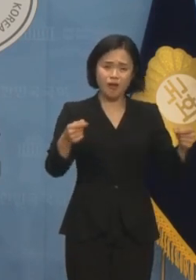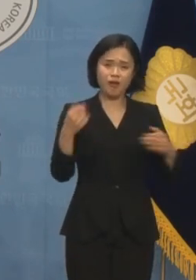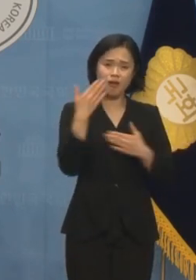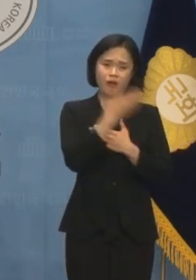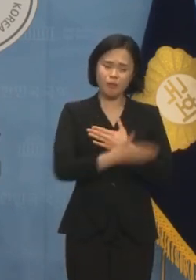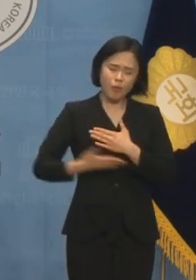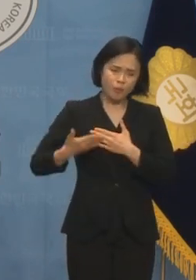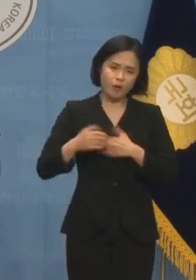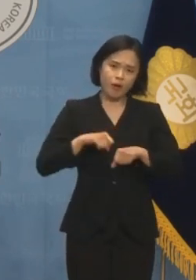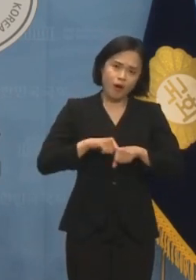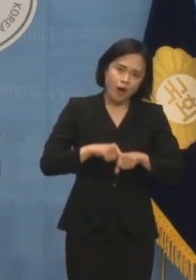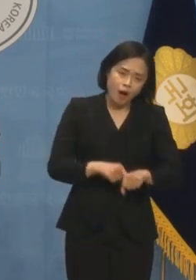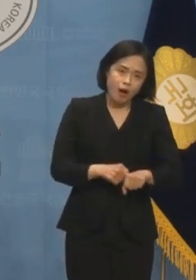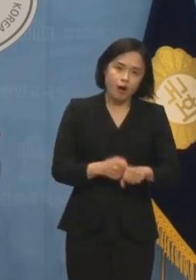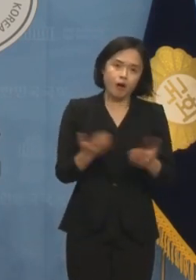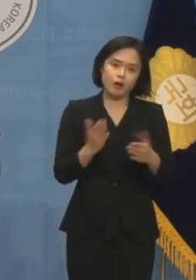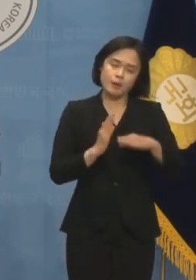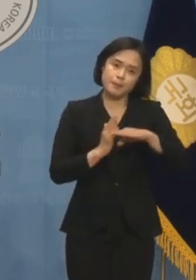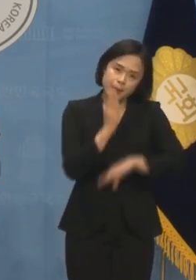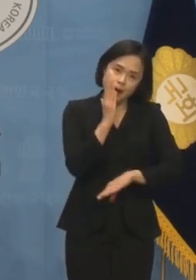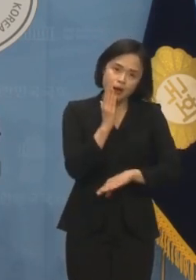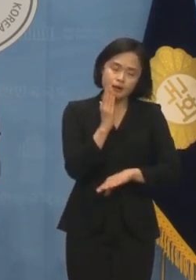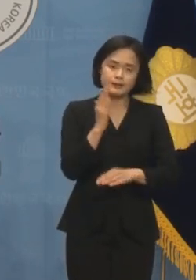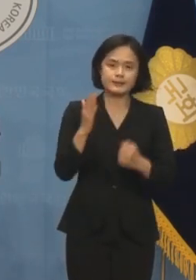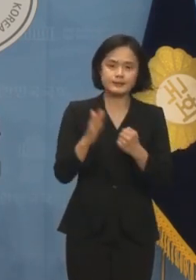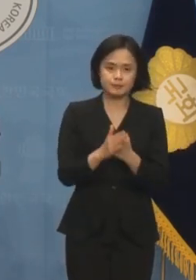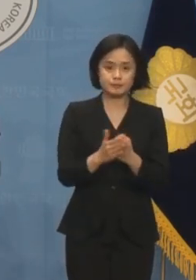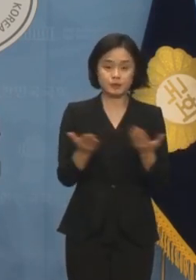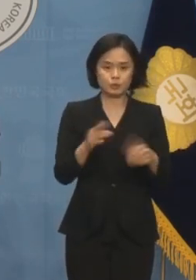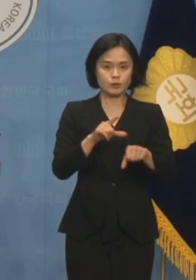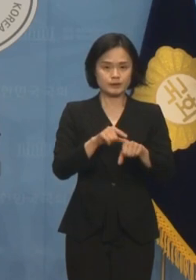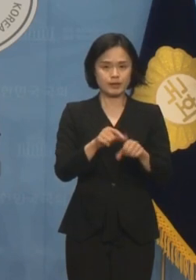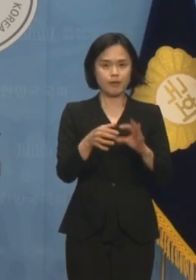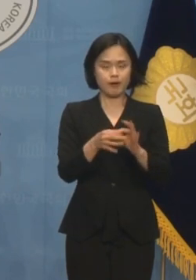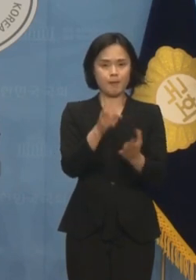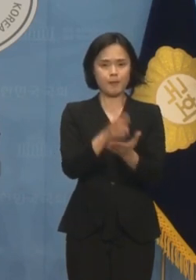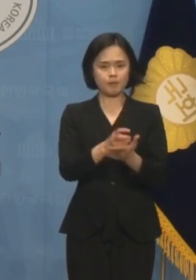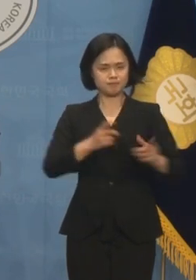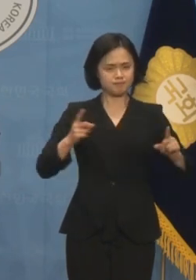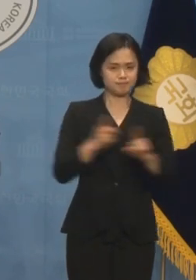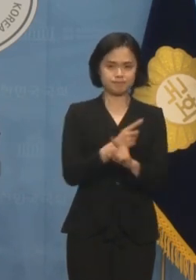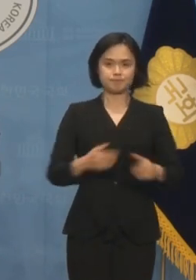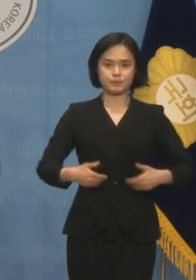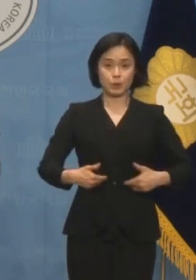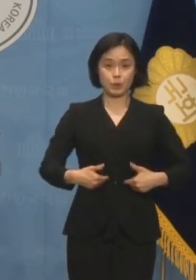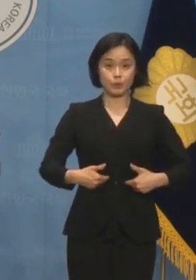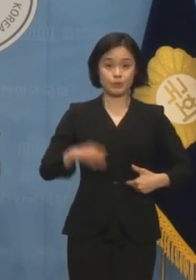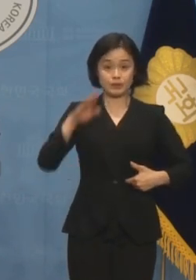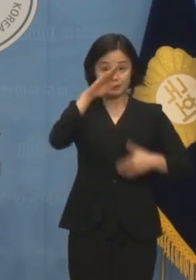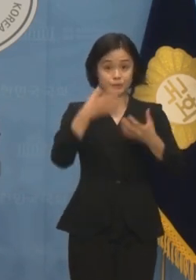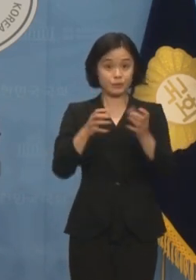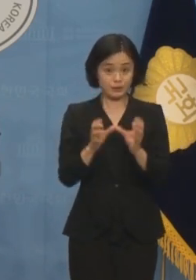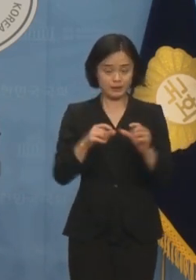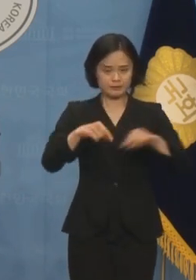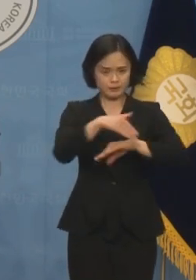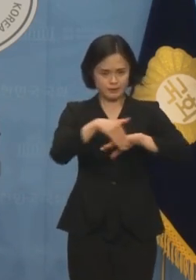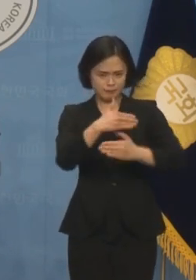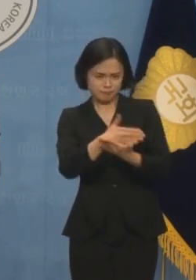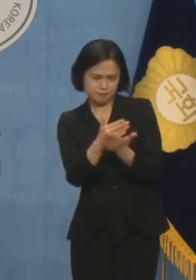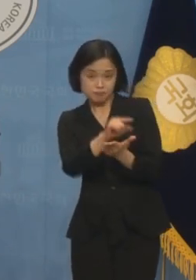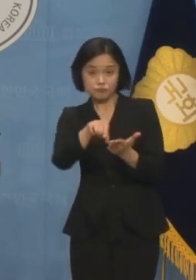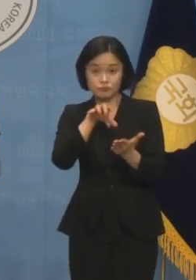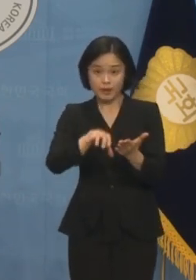노동시간 체제 자체가 바뀌어야 합니다. 이번 총선에서 진보당이 수많은 정책들 중에서 가장